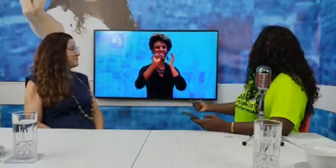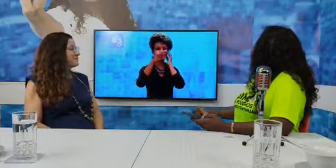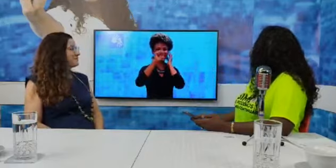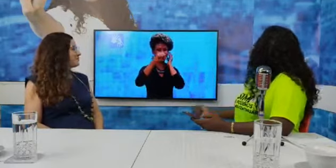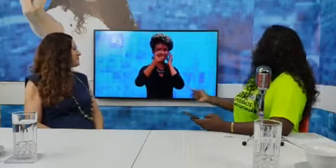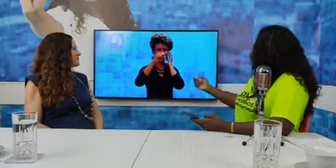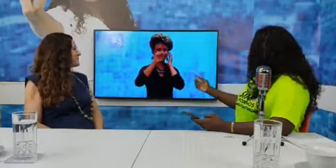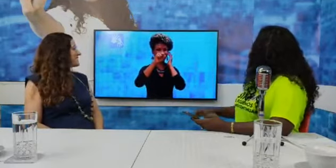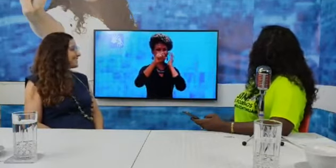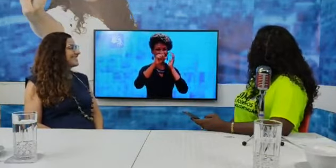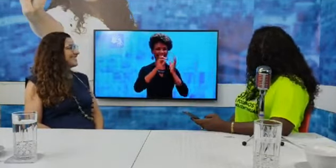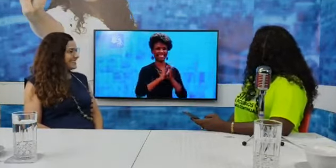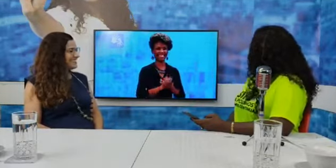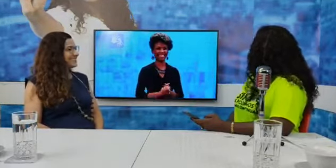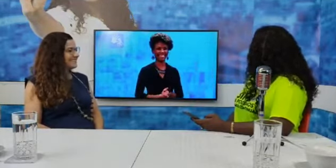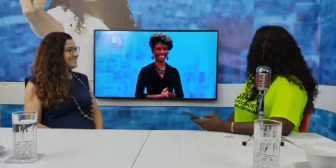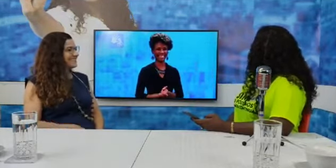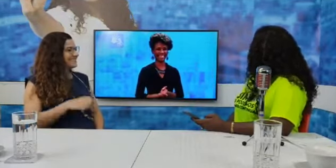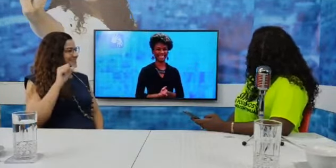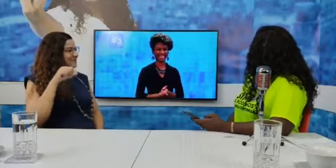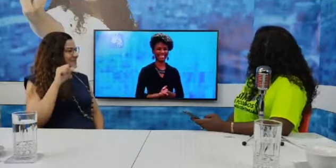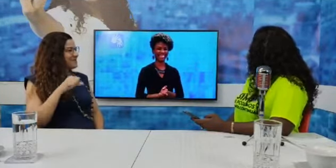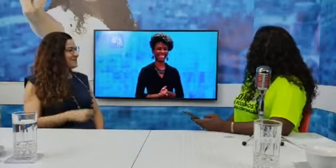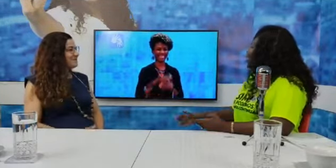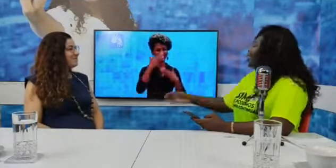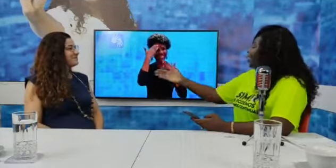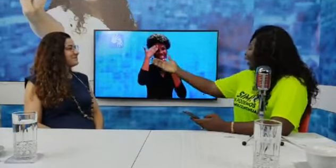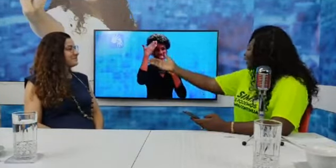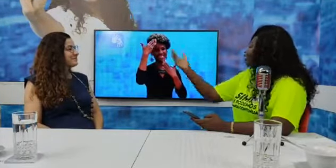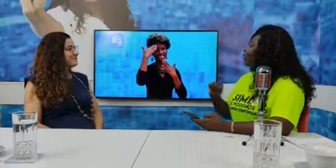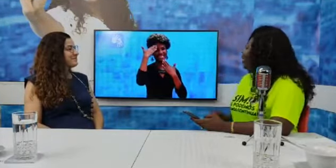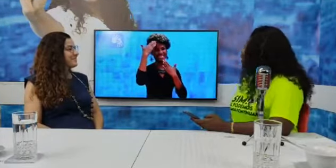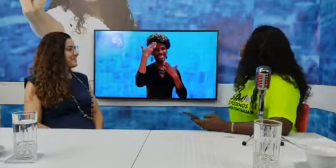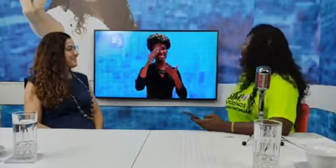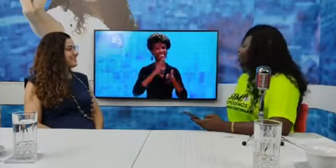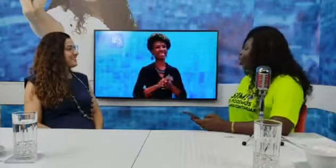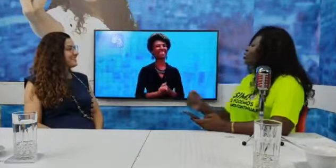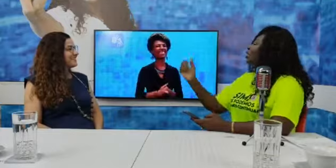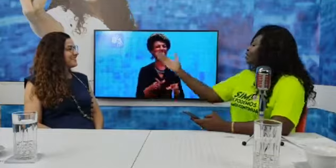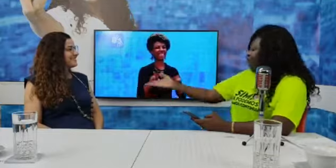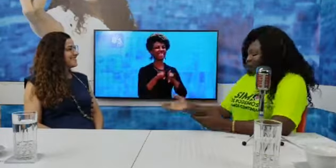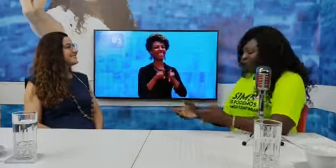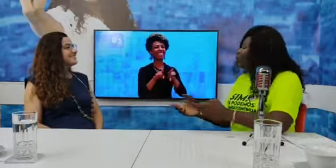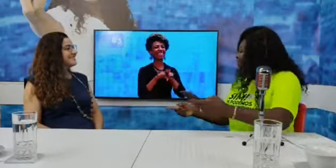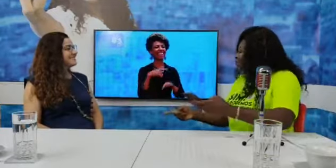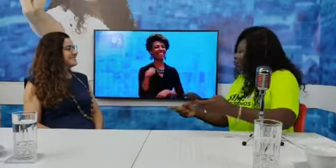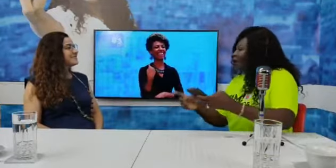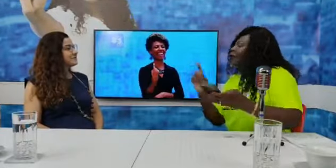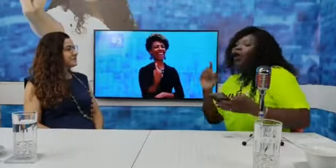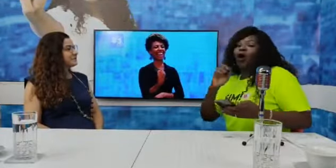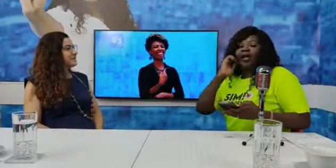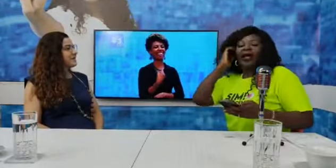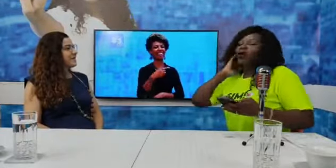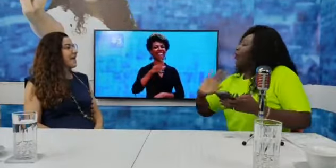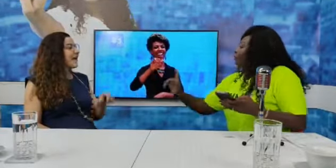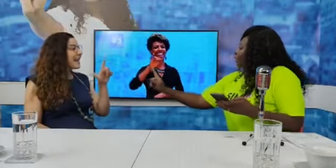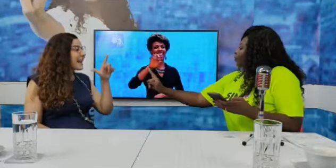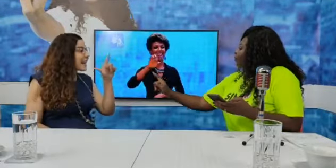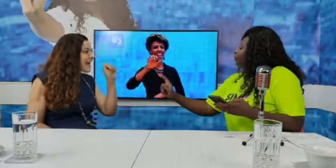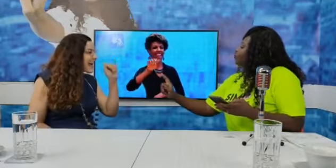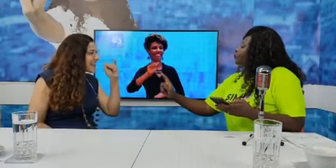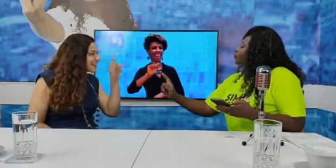monitor, Euridice. E você está vendo o quanto que você está bela, tá? E aqui também a nossa Luísa. Olha, eu